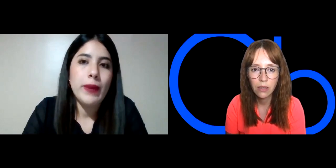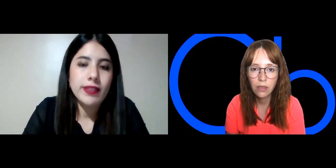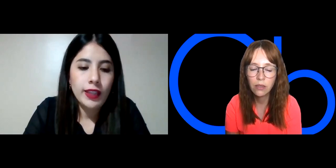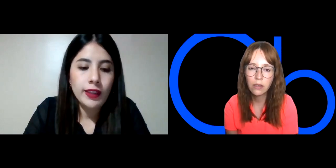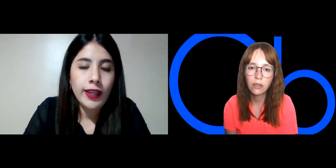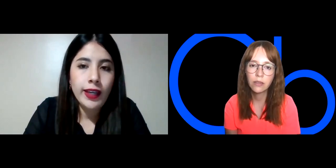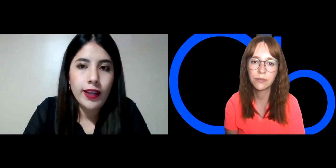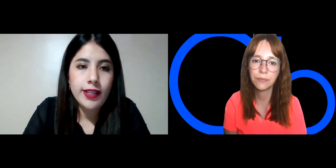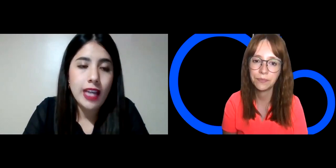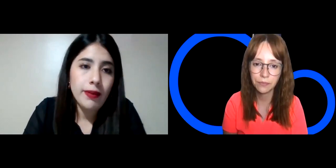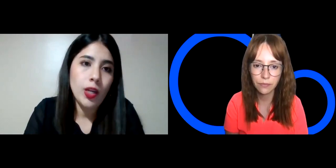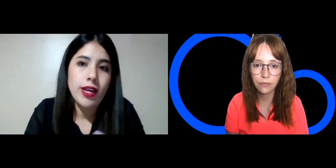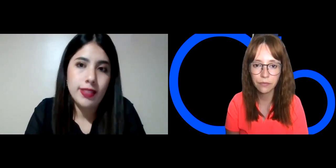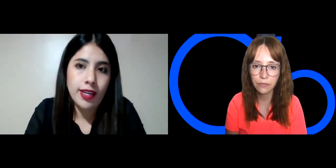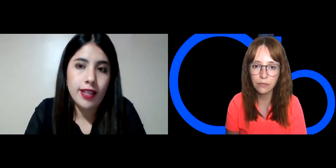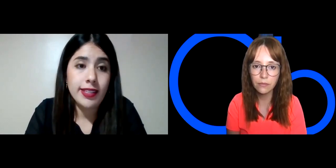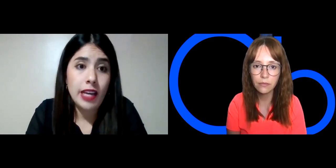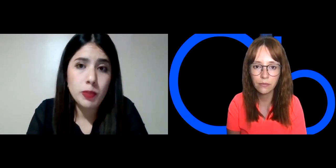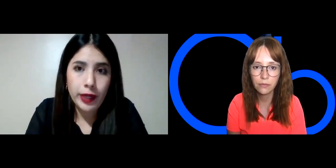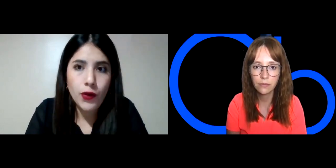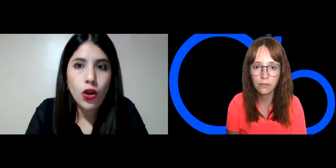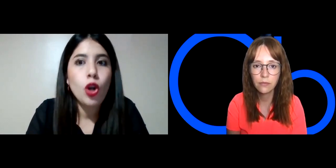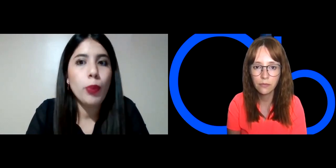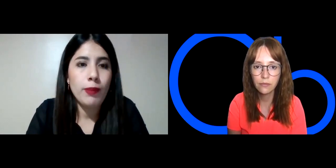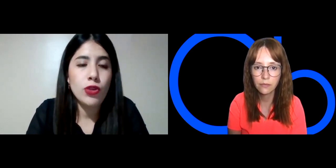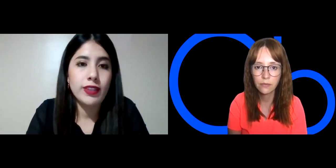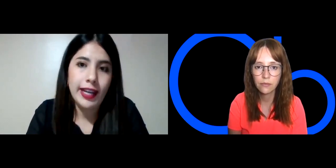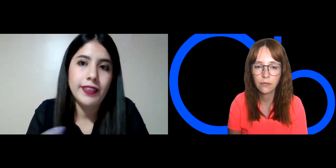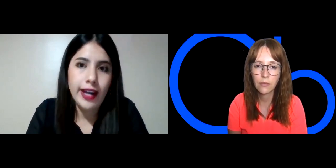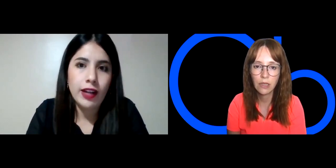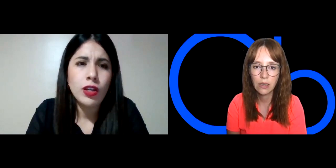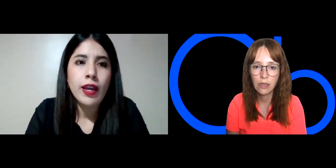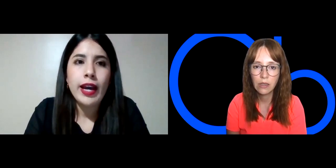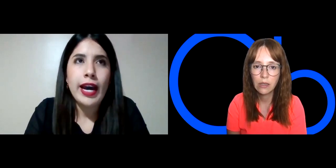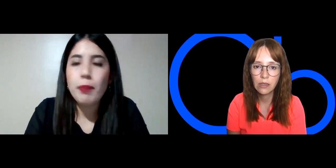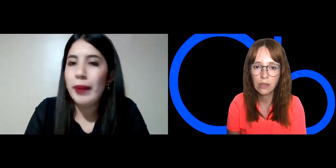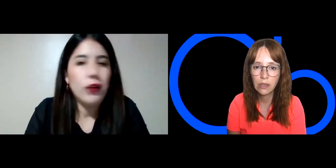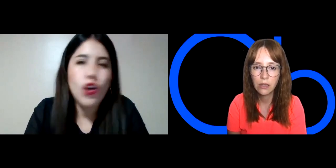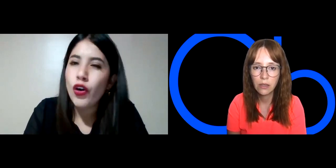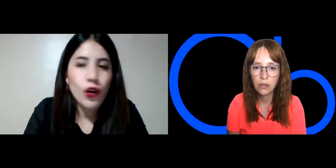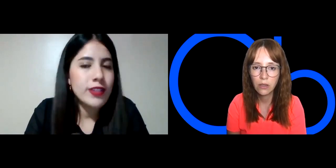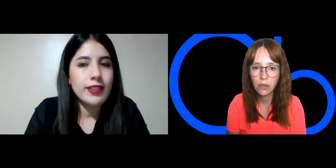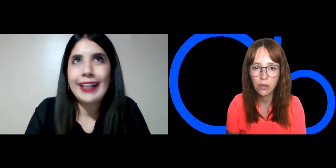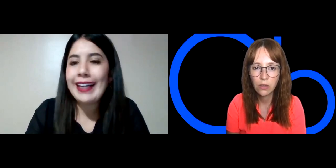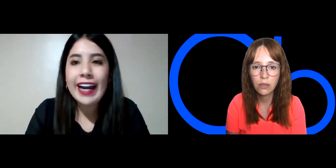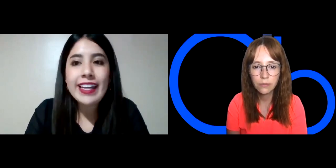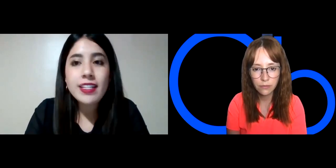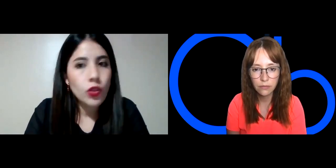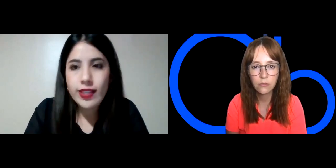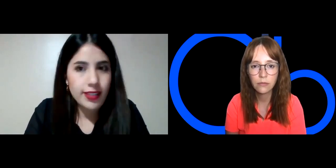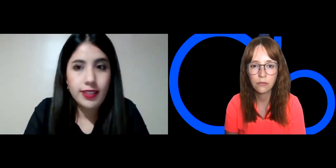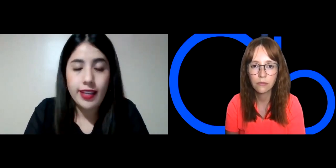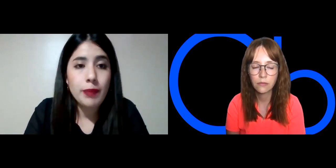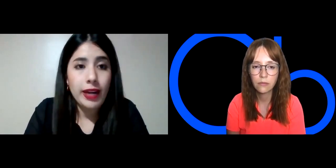el paciente sabe lengua de señas y sabe español, lo podemos deletrear. Pero no, caries